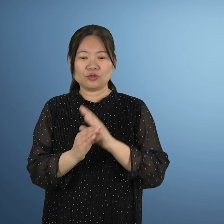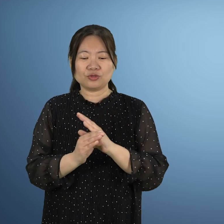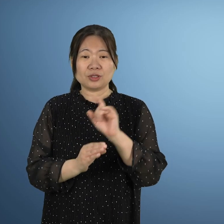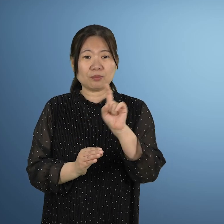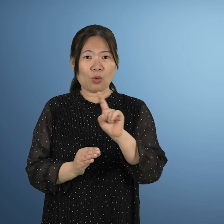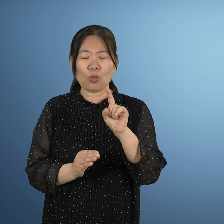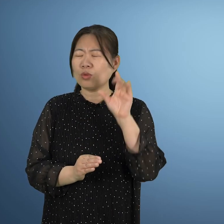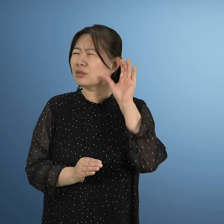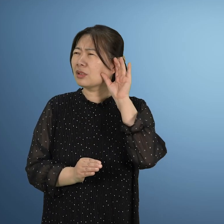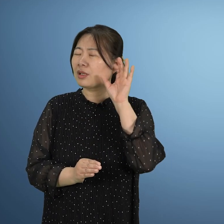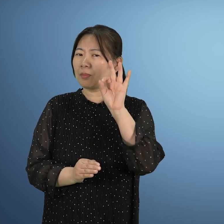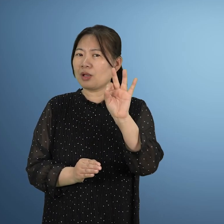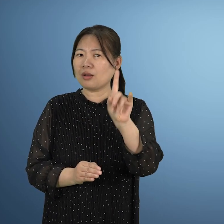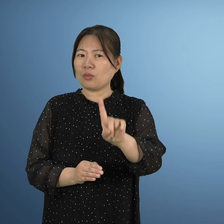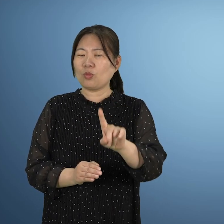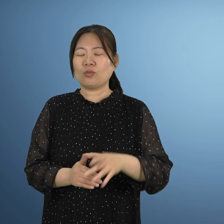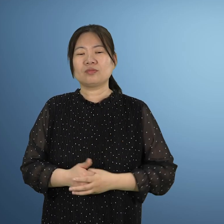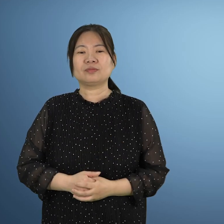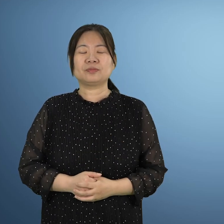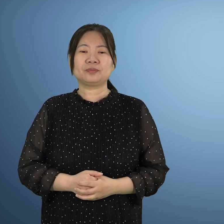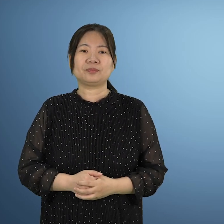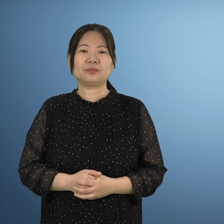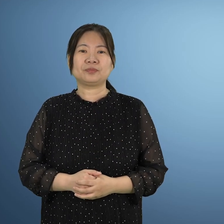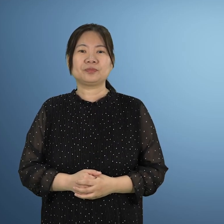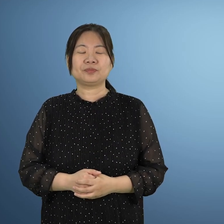이렇게 들려집니다.